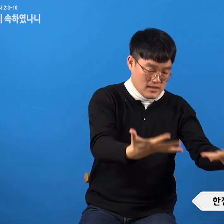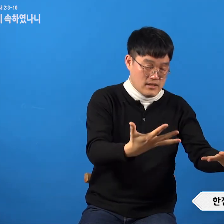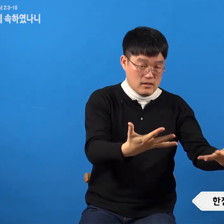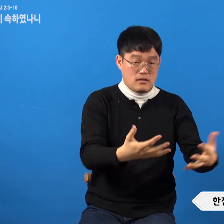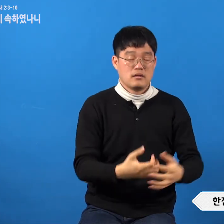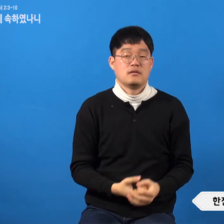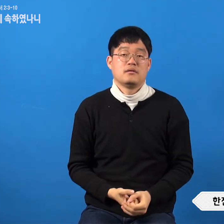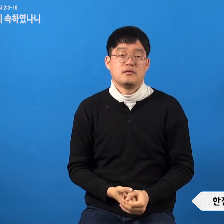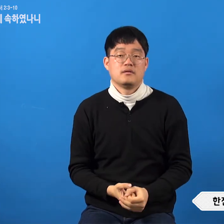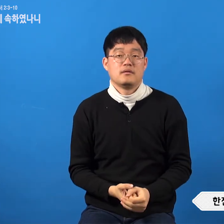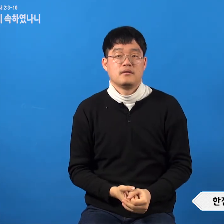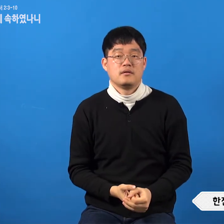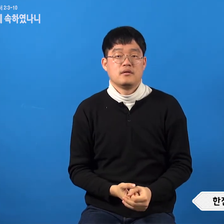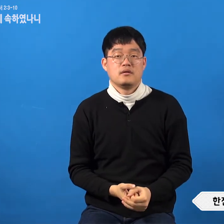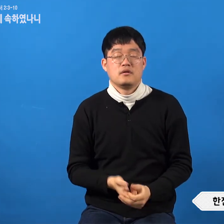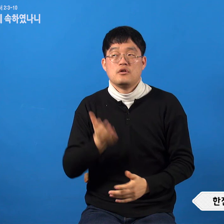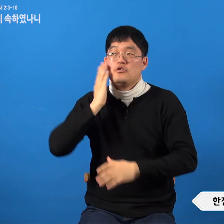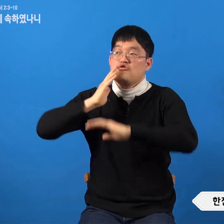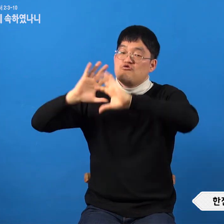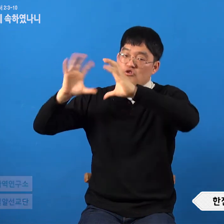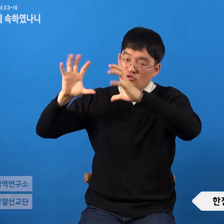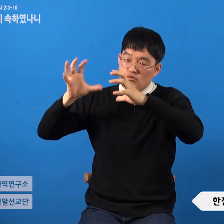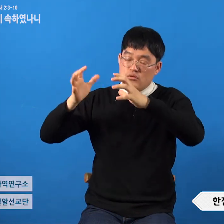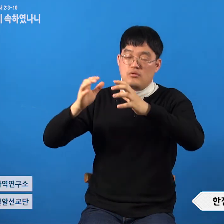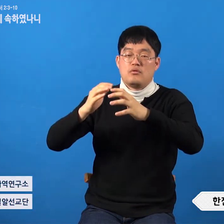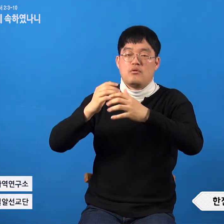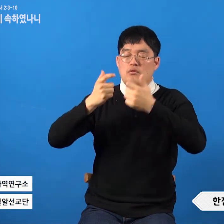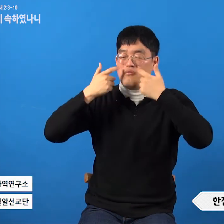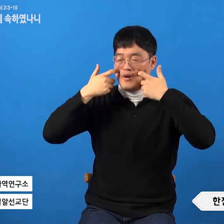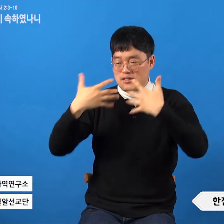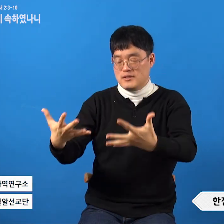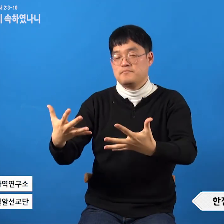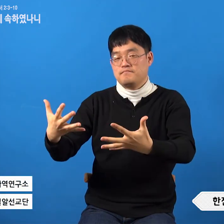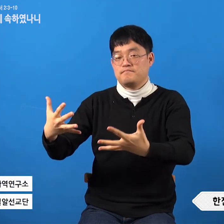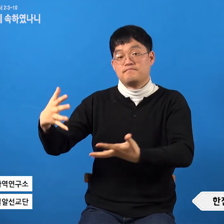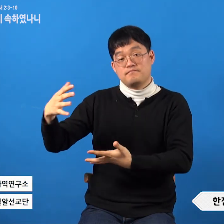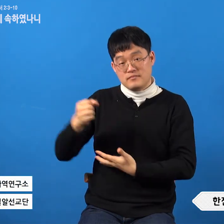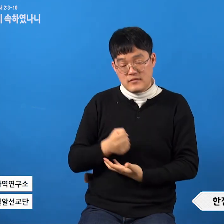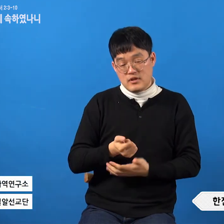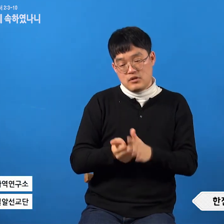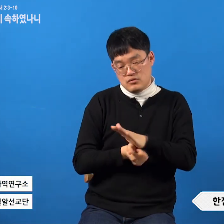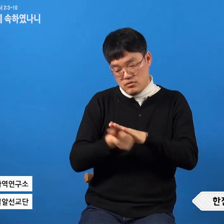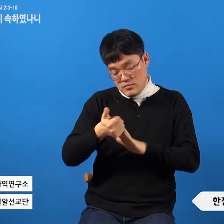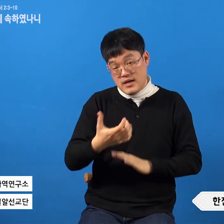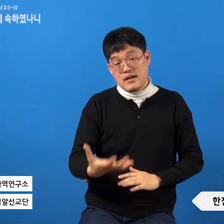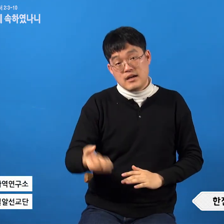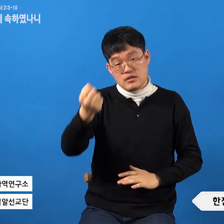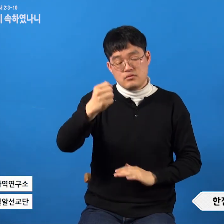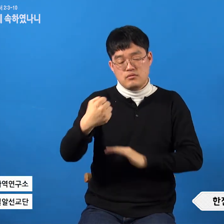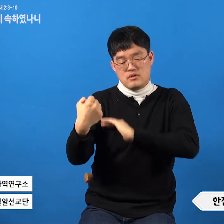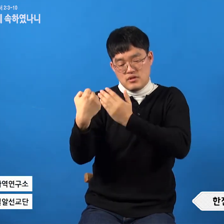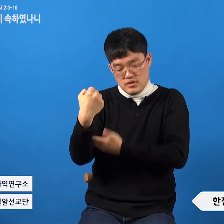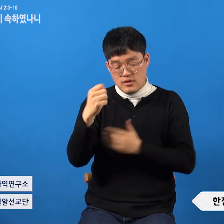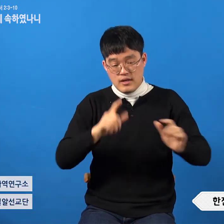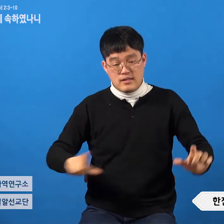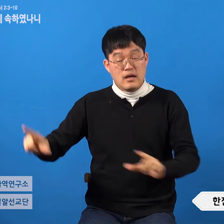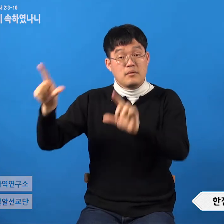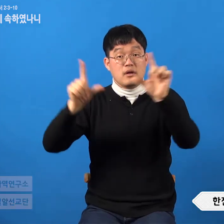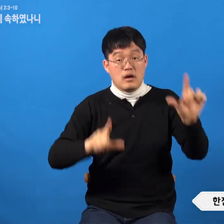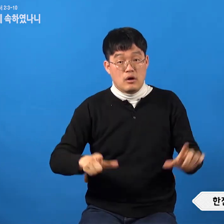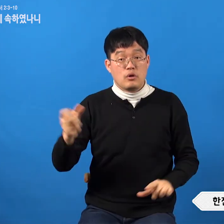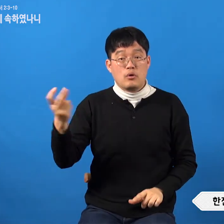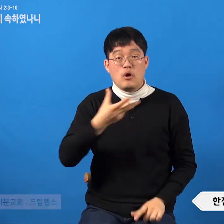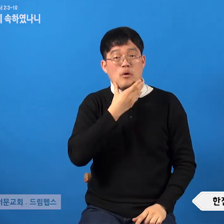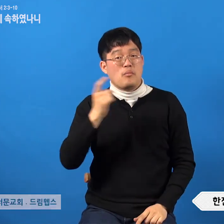것이다. 천국도 너무나도 분명한 것입니다. 그 소망을 안고 능력 있는 삶을 살고